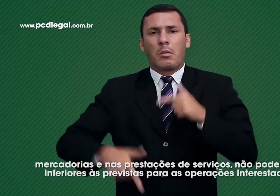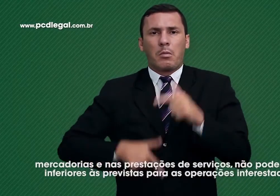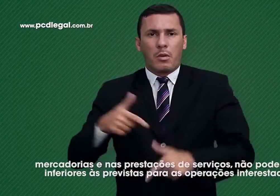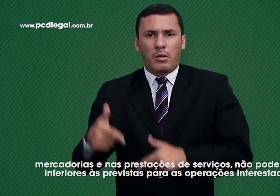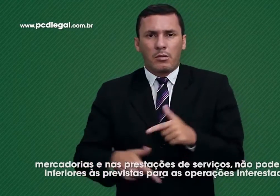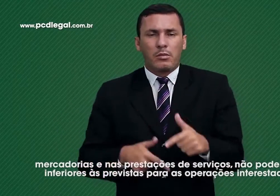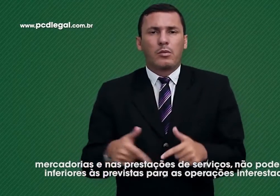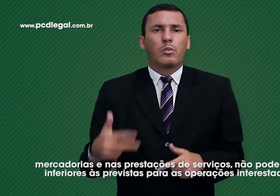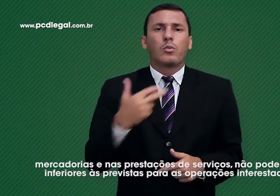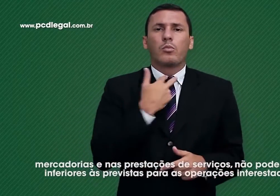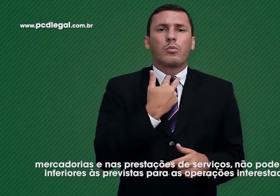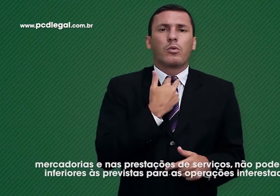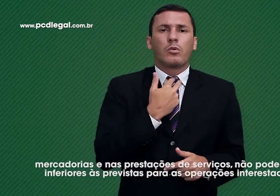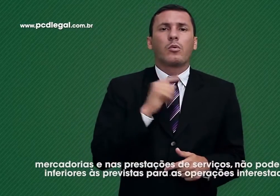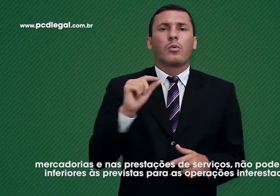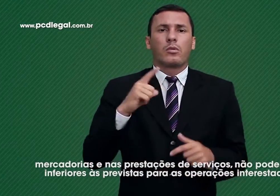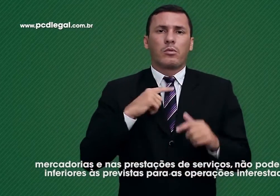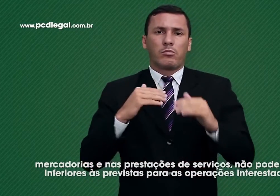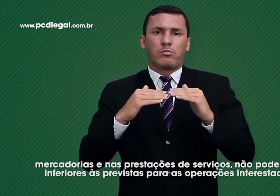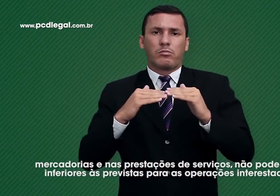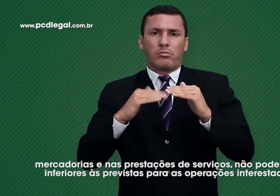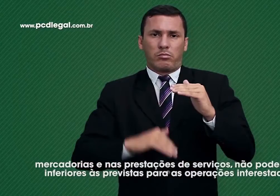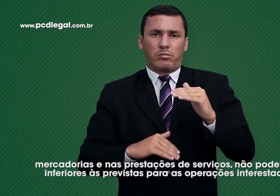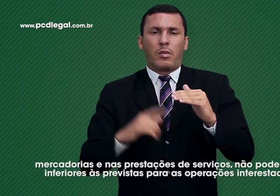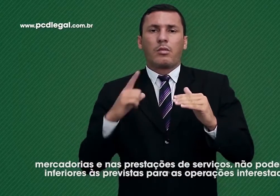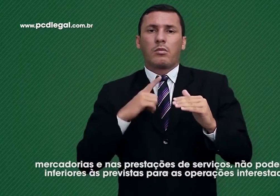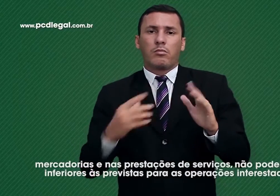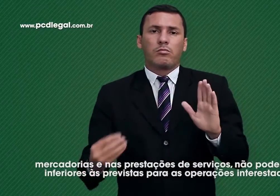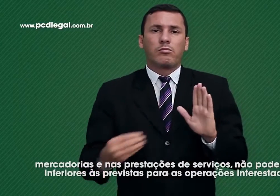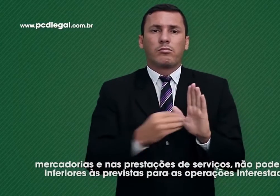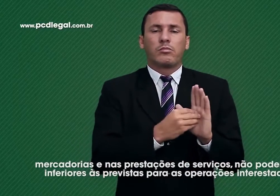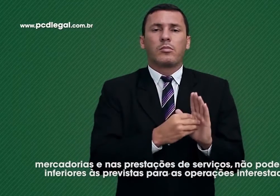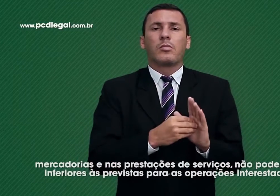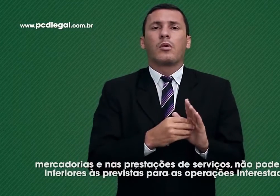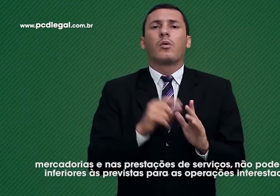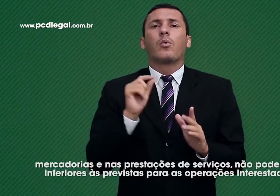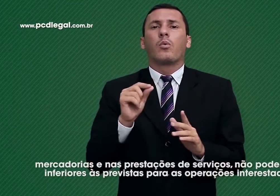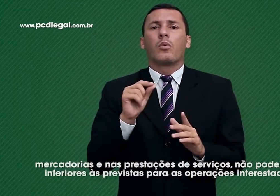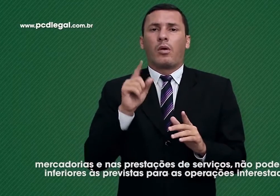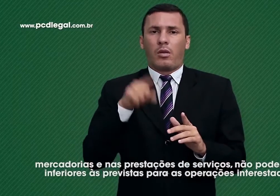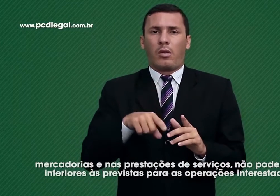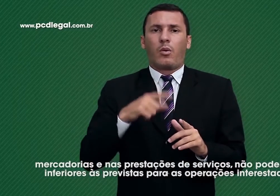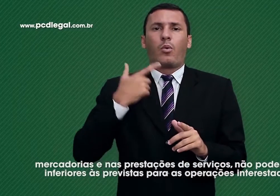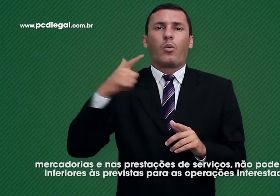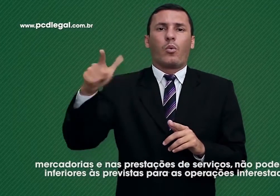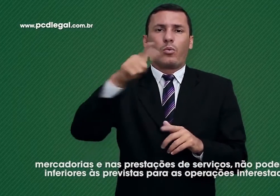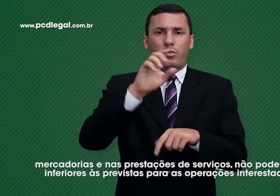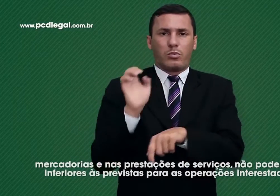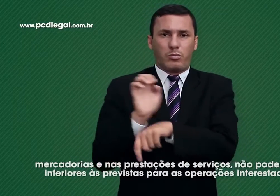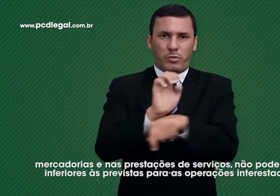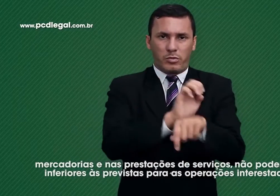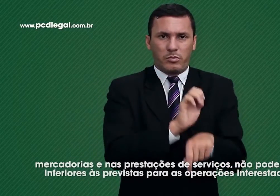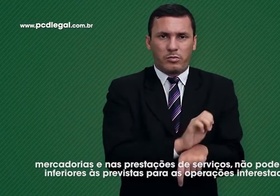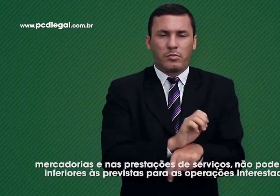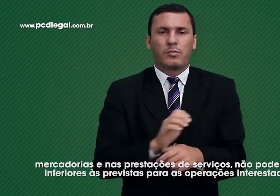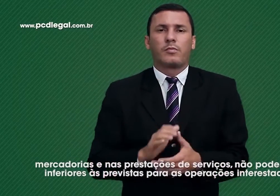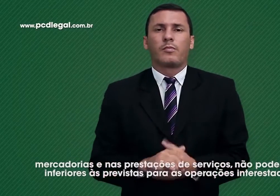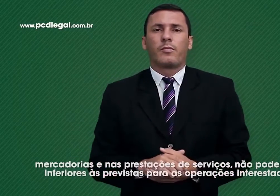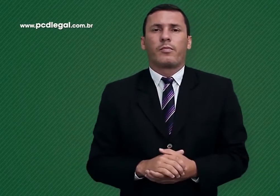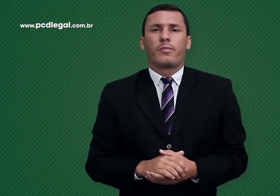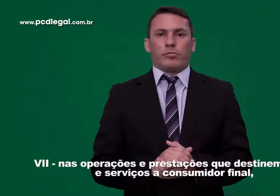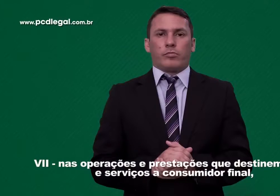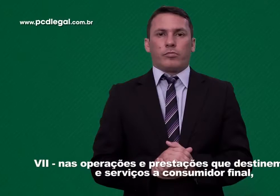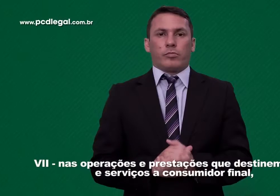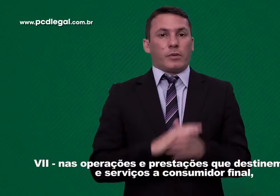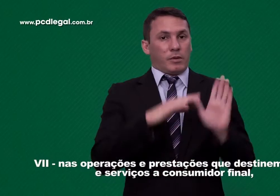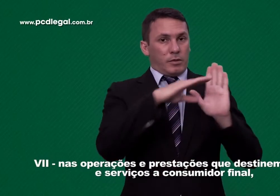e nas prestações de serviços, não poderão ser inferiores às previstas para as operações